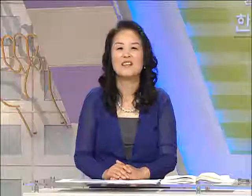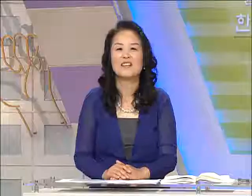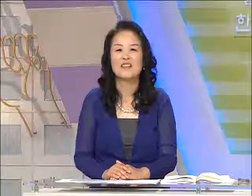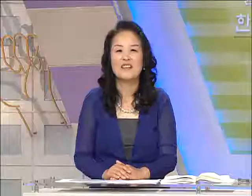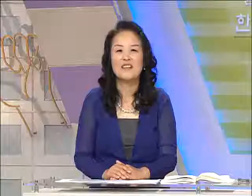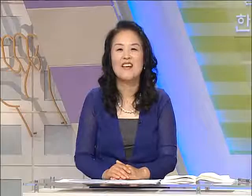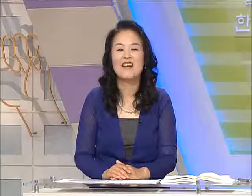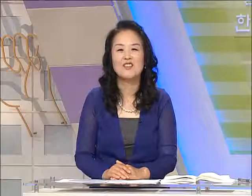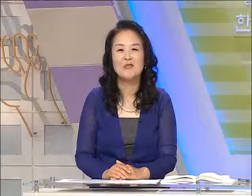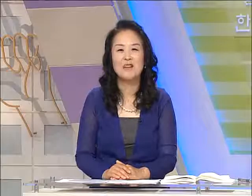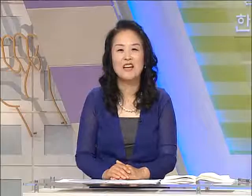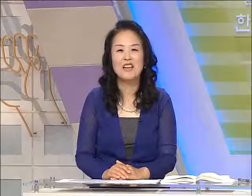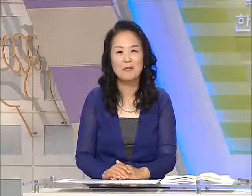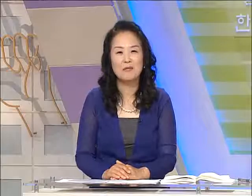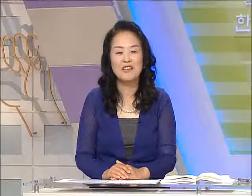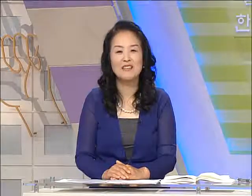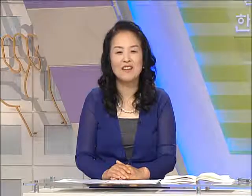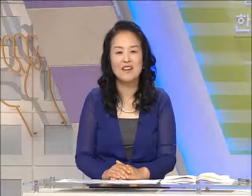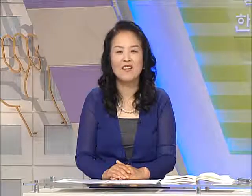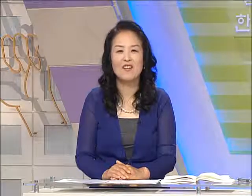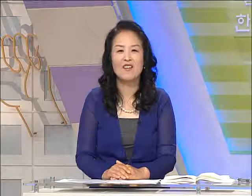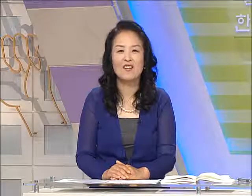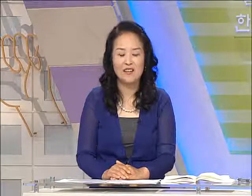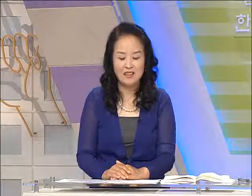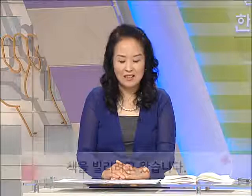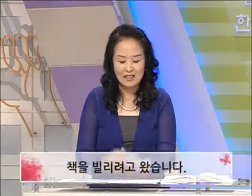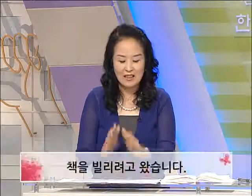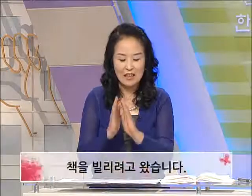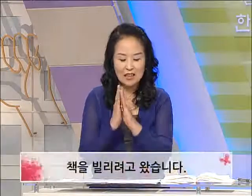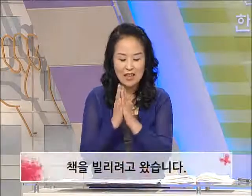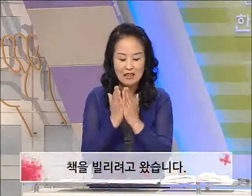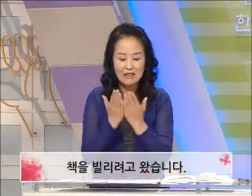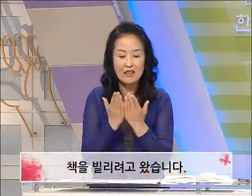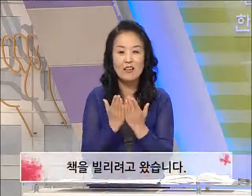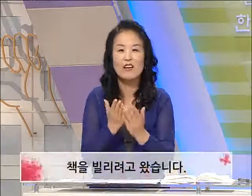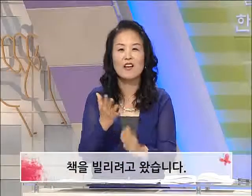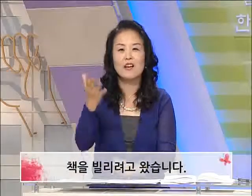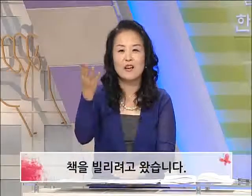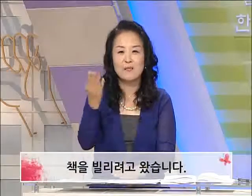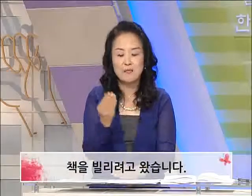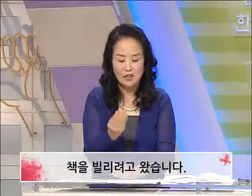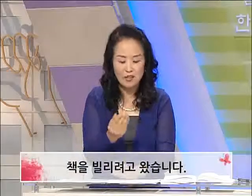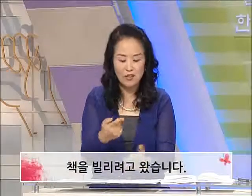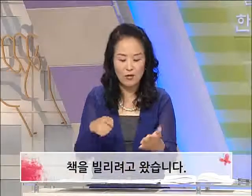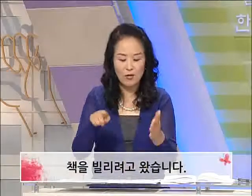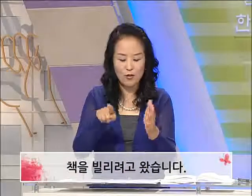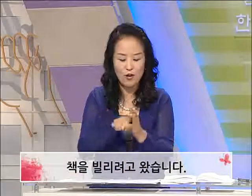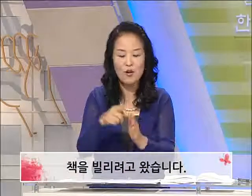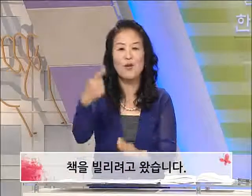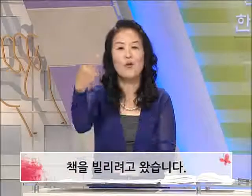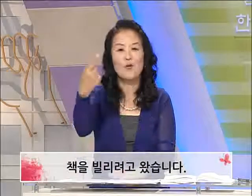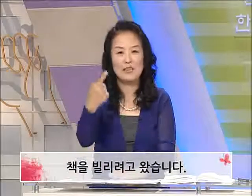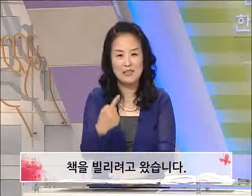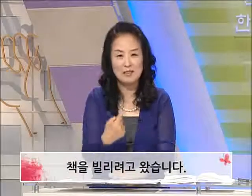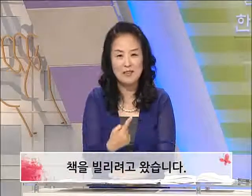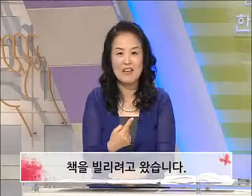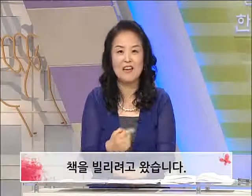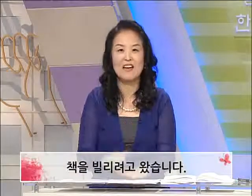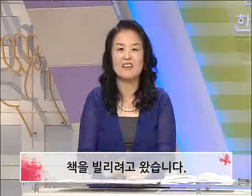네, 질문에 대한 답을 하는데요. 자, 책을 빌리려고 왔습니다. 자,